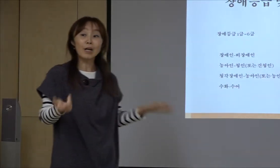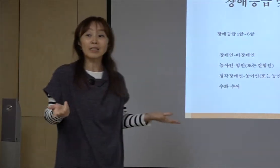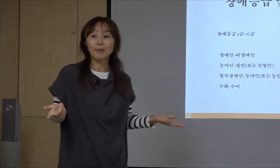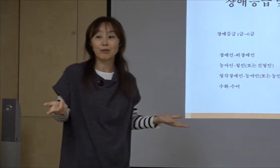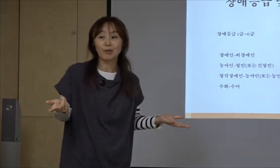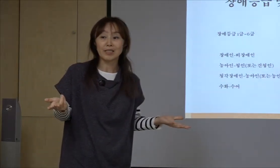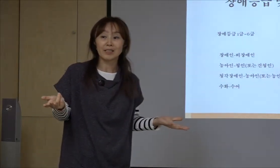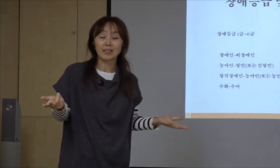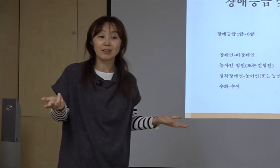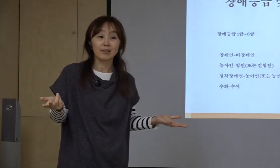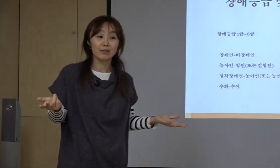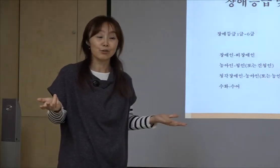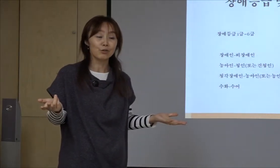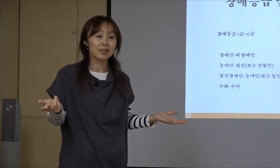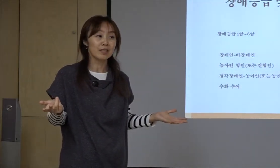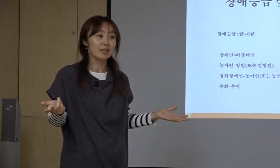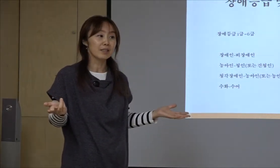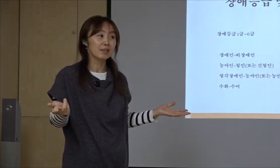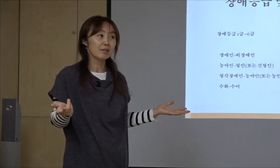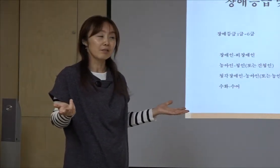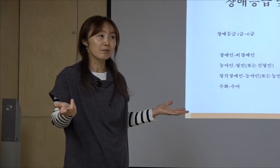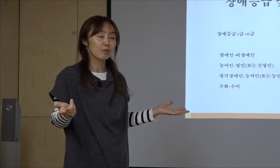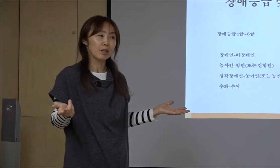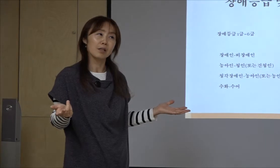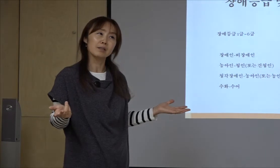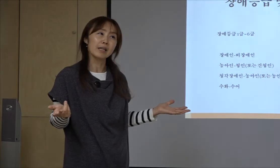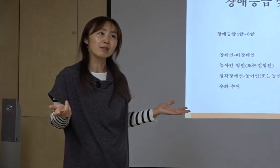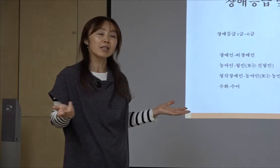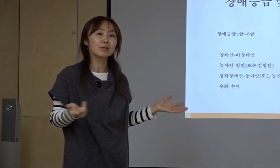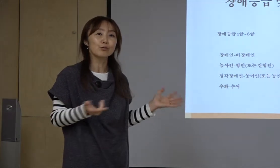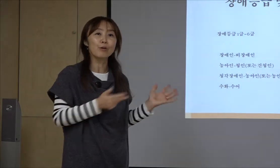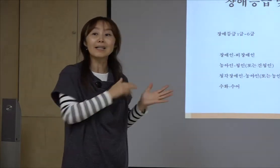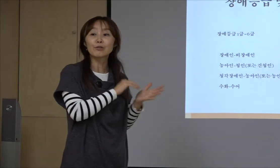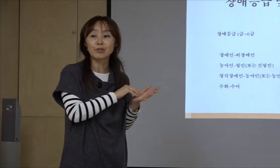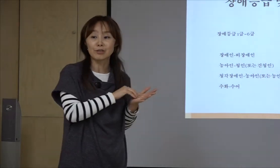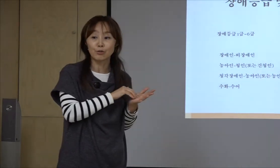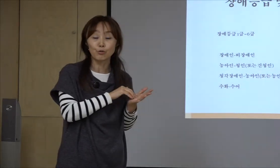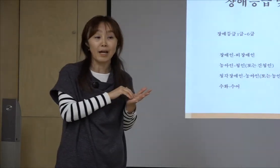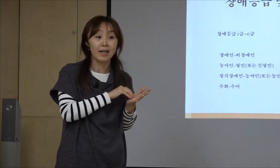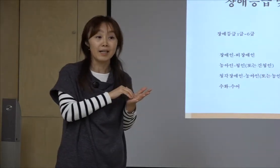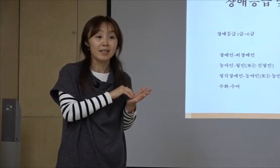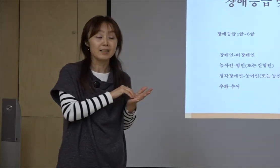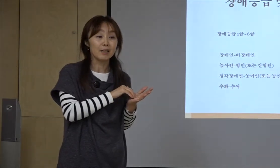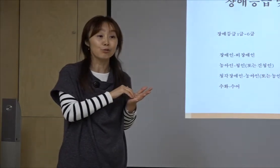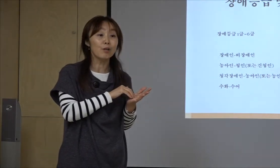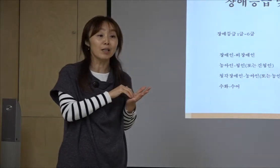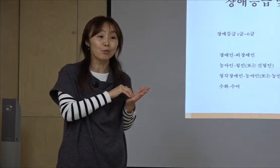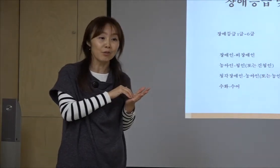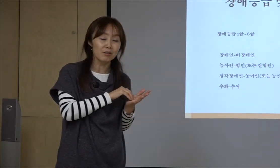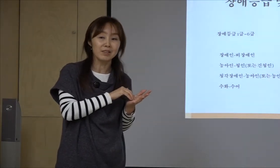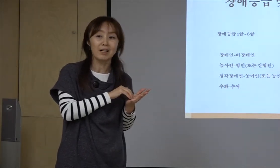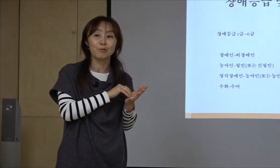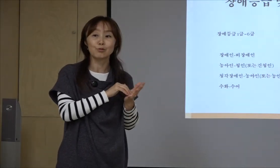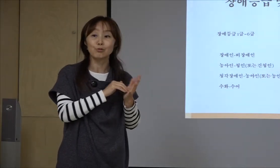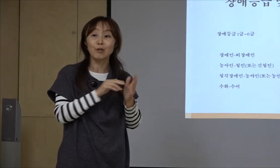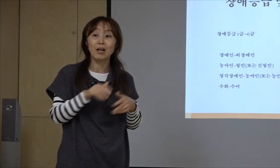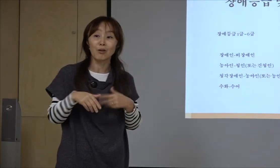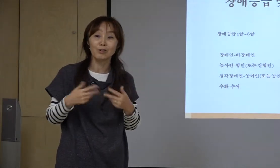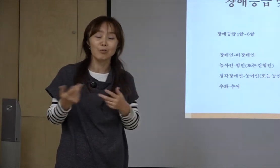수화를 배우러 왔잖아요. 우리가 작년까지는 수화라고 썼어요. 수화. 다 수화 통역사, 뭐 수화 언어 뭐